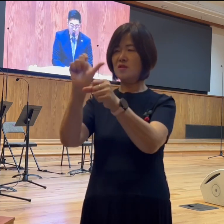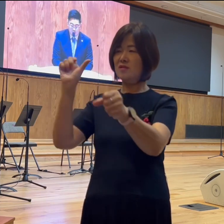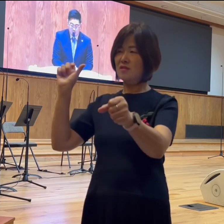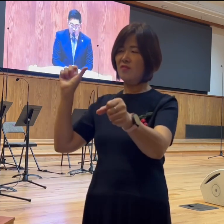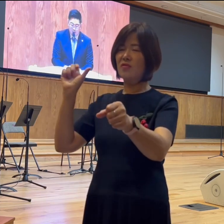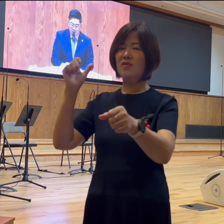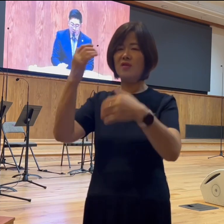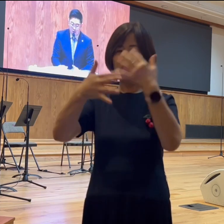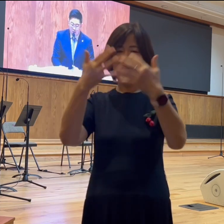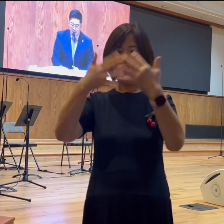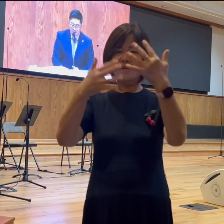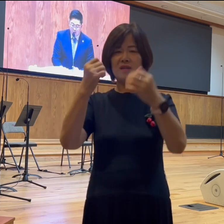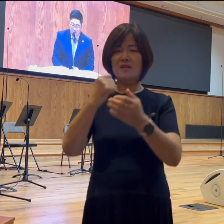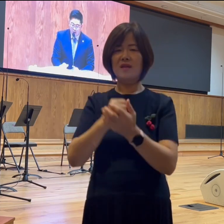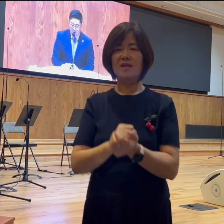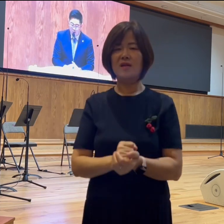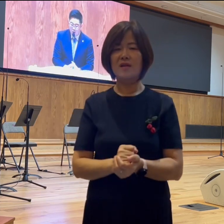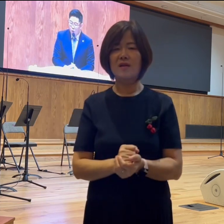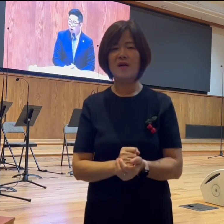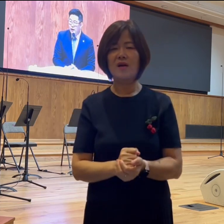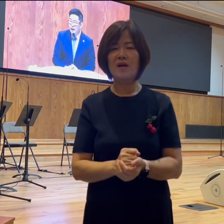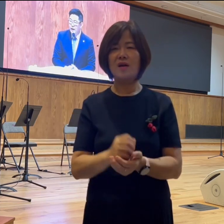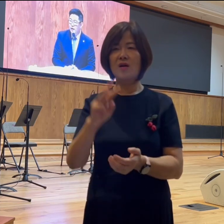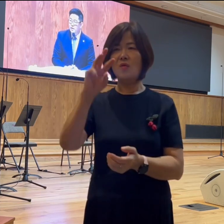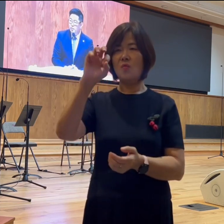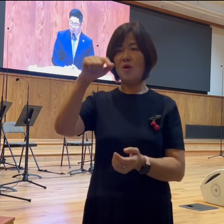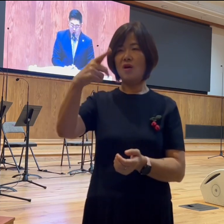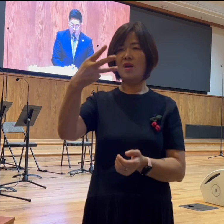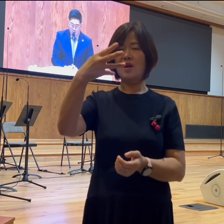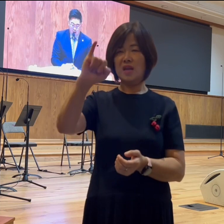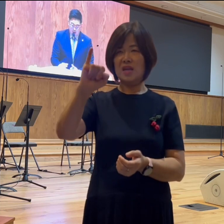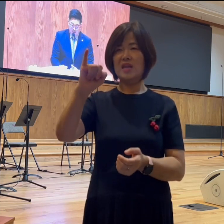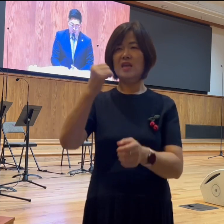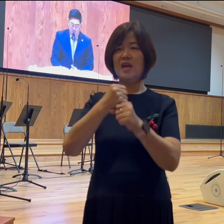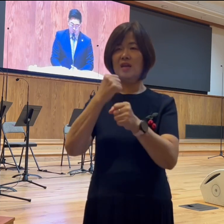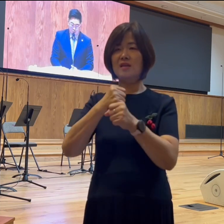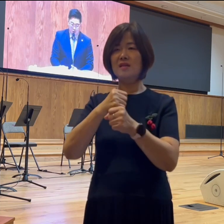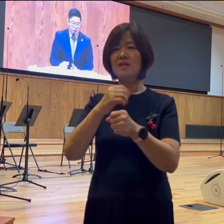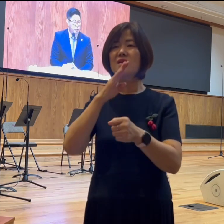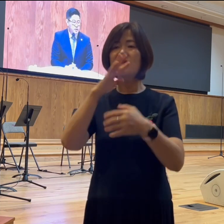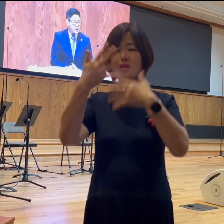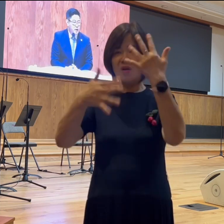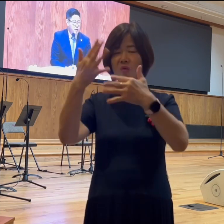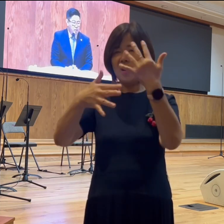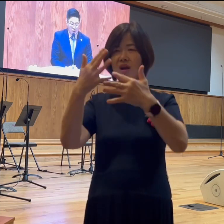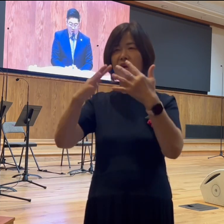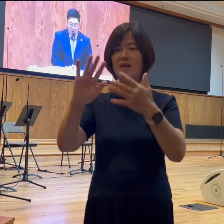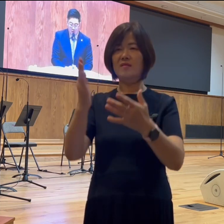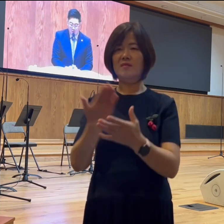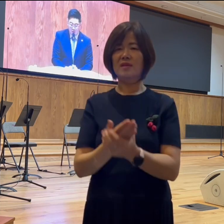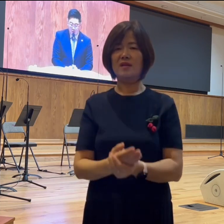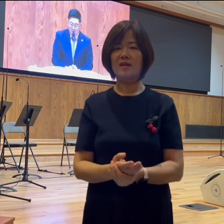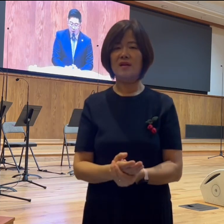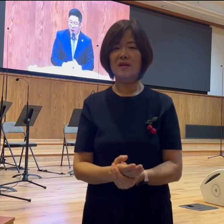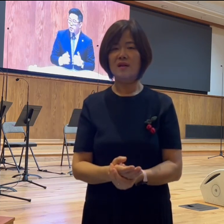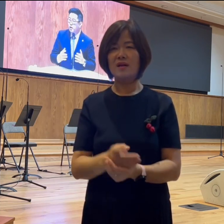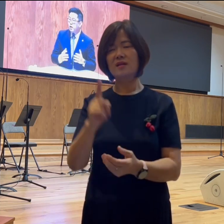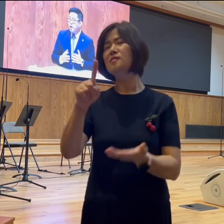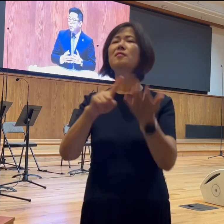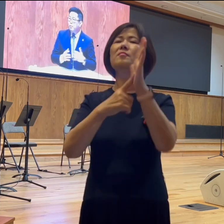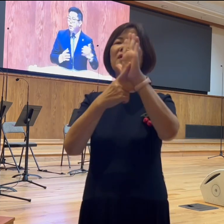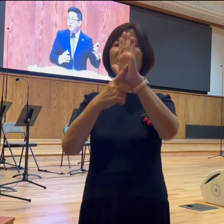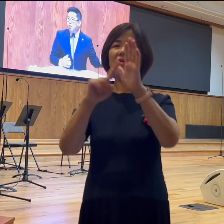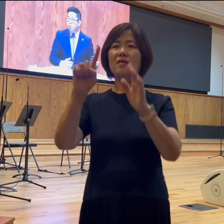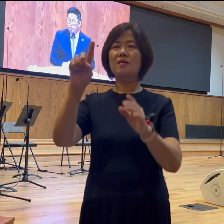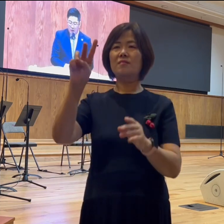작품인데 픽사 애니메이션에서 만든 월리라는 작품입니다. 월리. 굉장히 좀 특이한 애니메이션인데요, 그 배경이